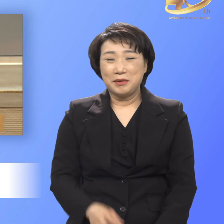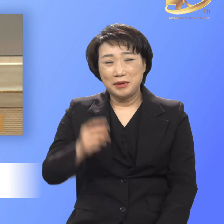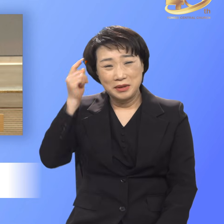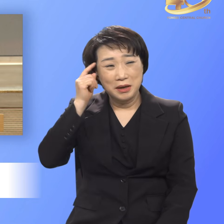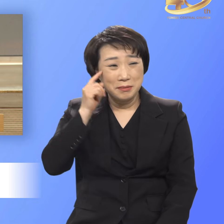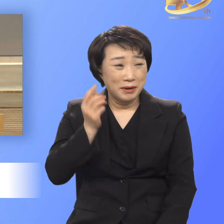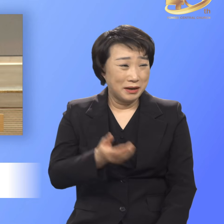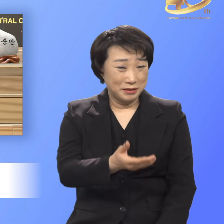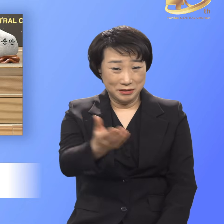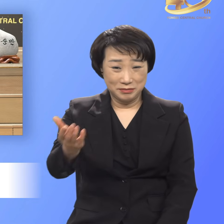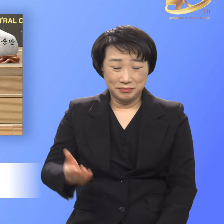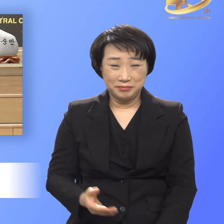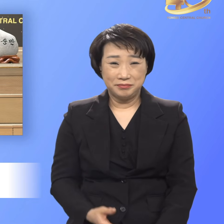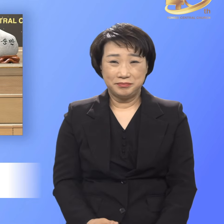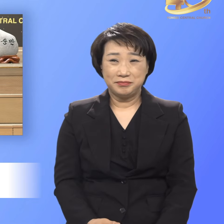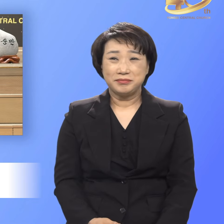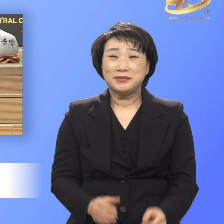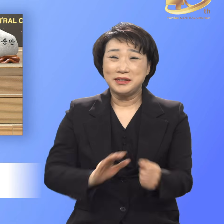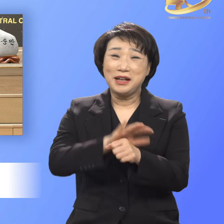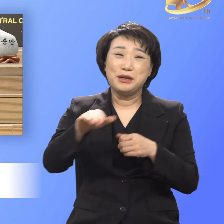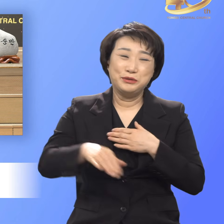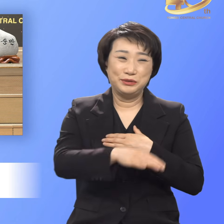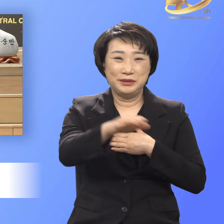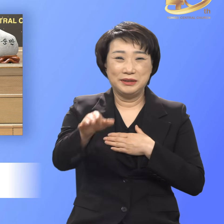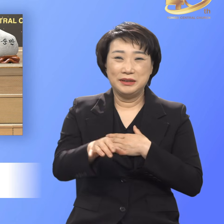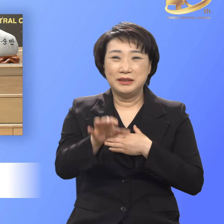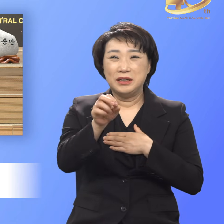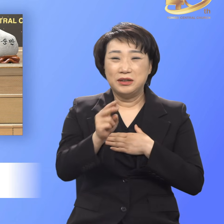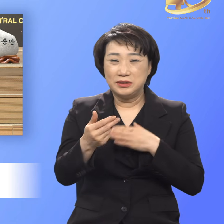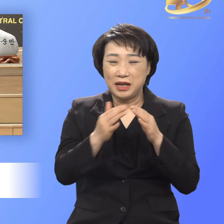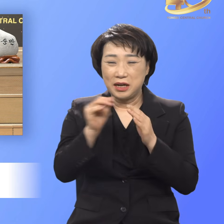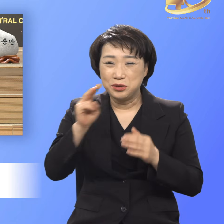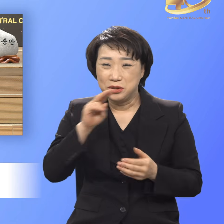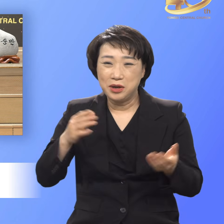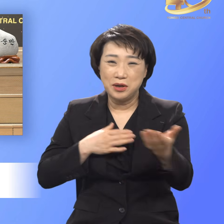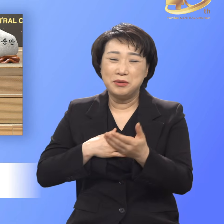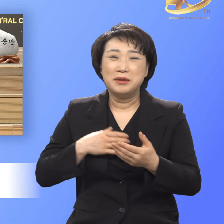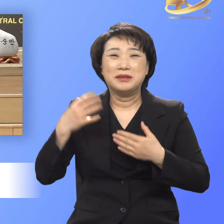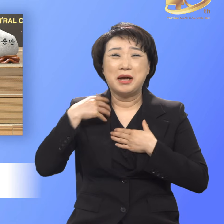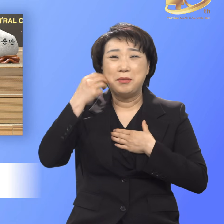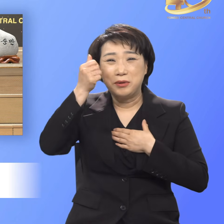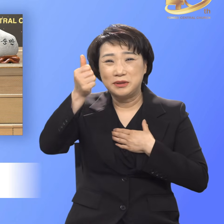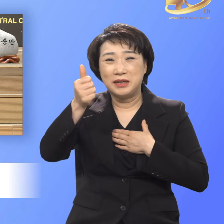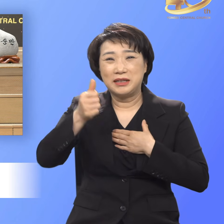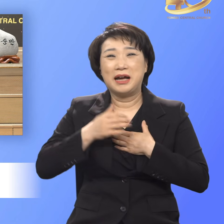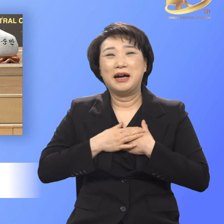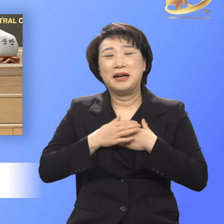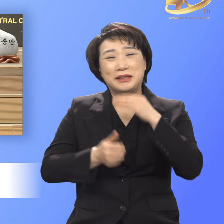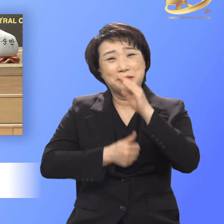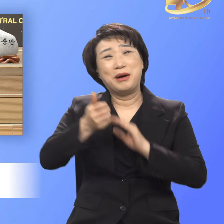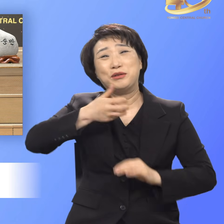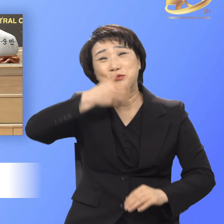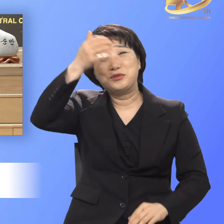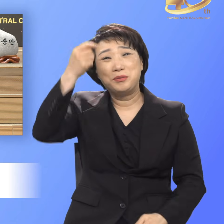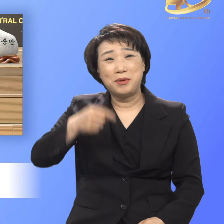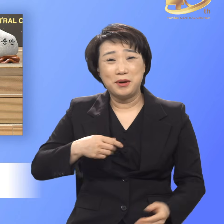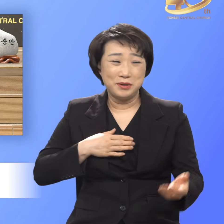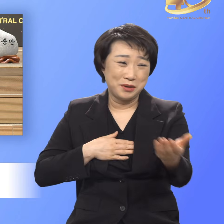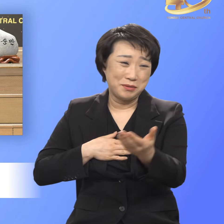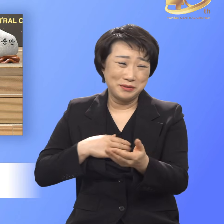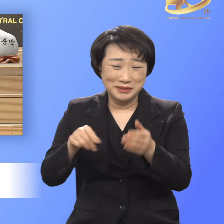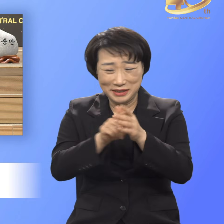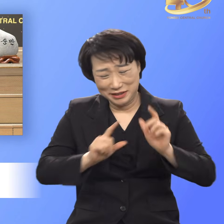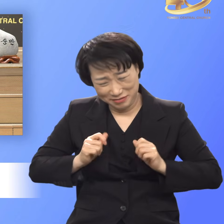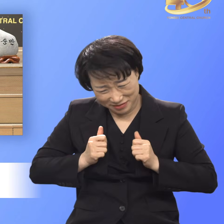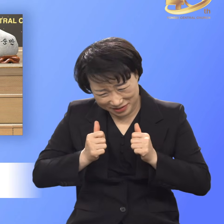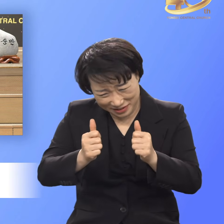생각해봐. 사랑하는 연세가족이요, 담임 목사의 희망과 꿈이 뭐였어? 여러분 신앙생활